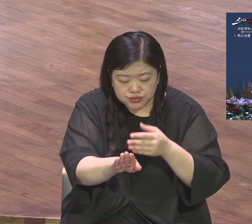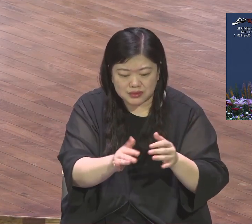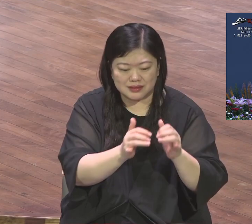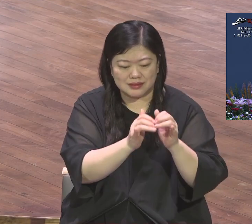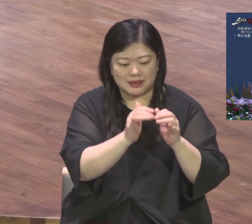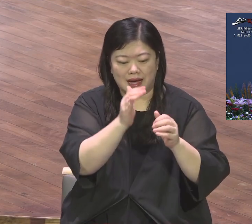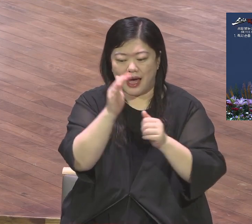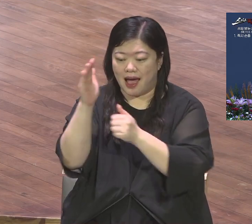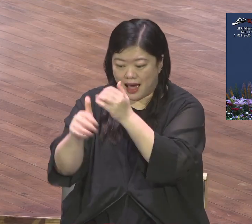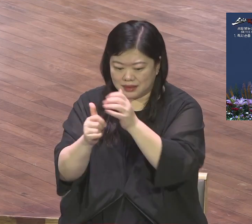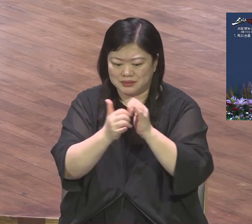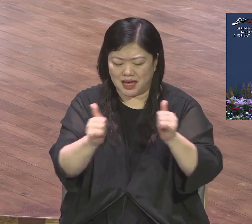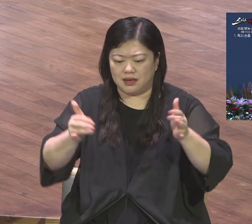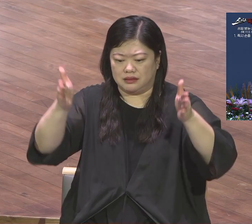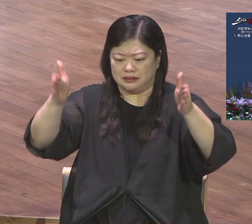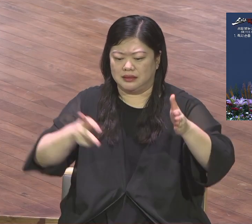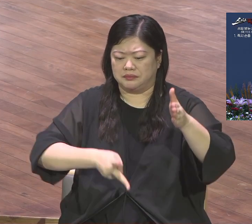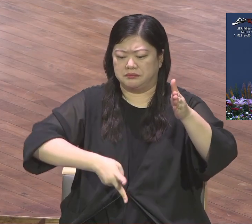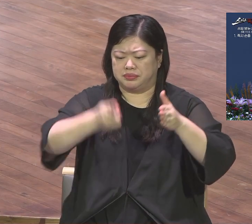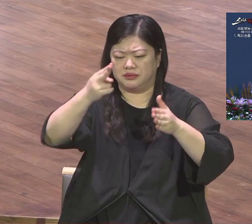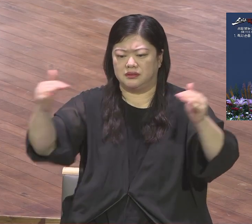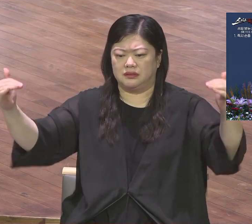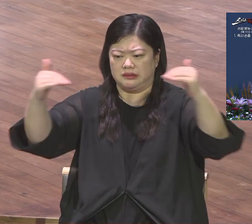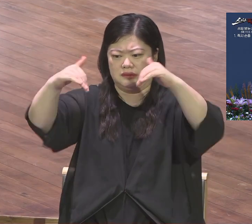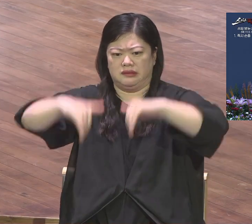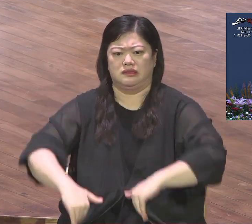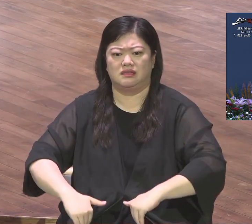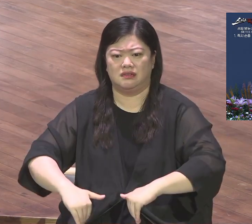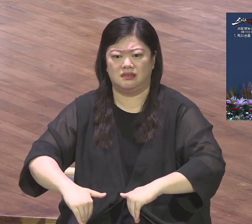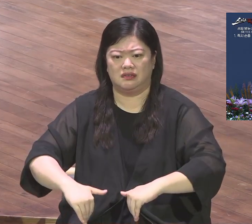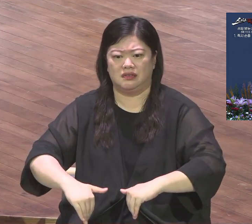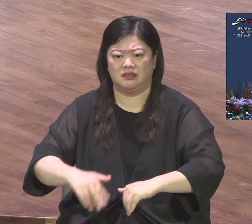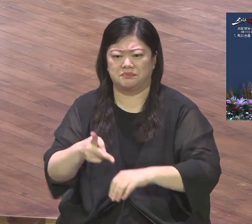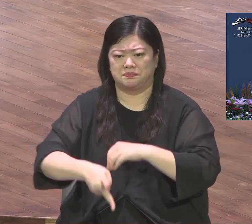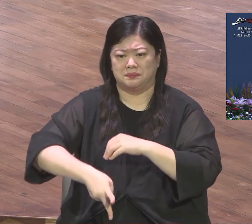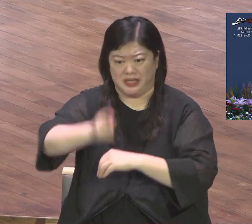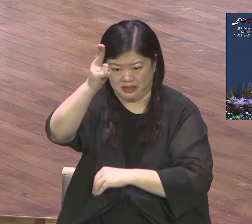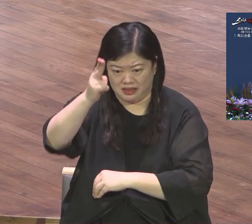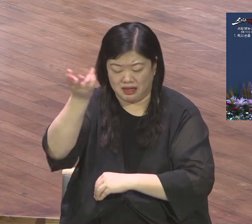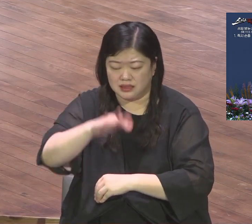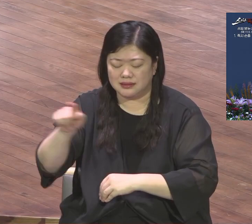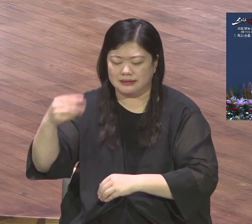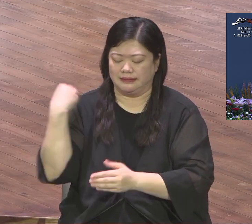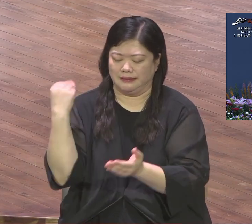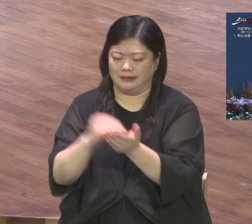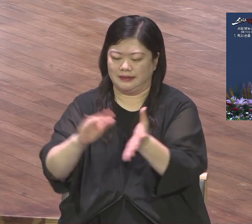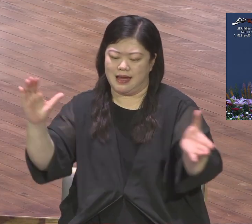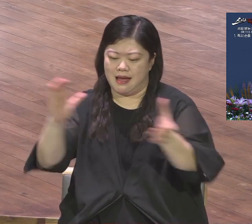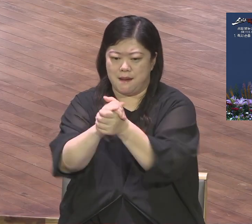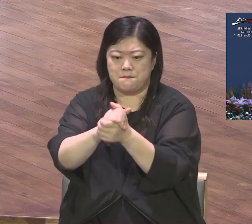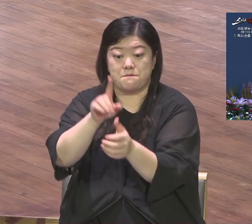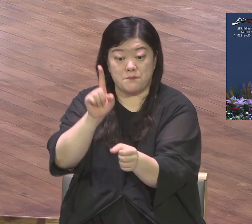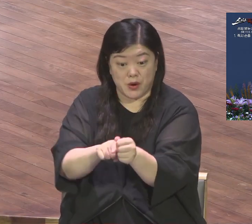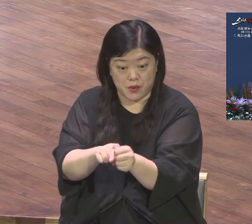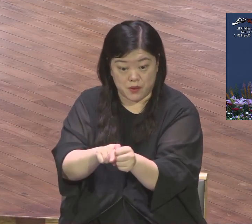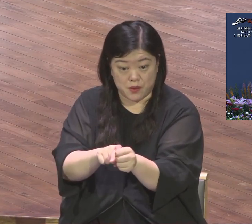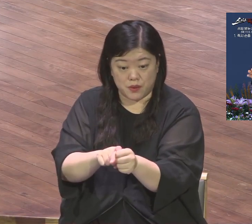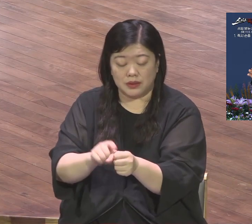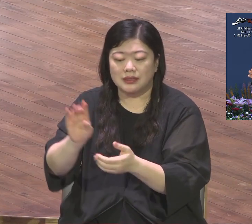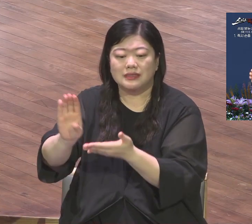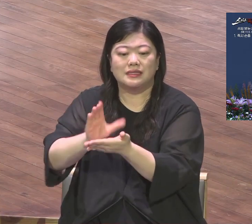하나님과 인간 사이를 진정한 평화를 주기 위해서, 진정한 회복을 주기 위해서 평강의 왕으로